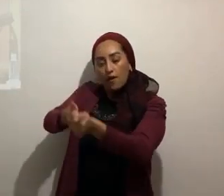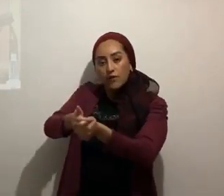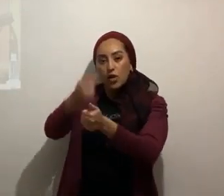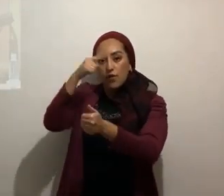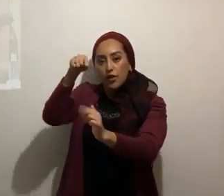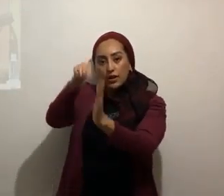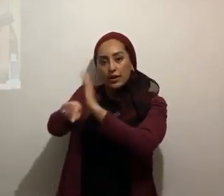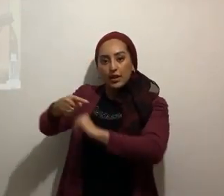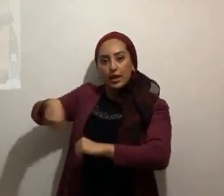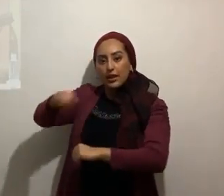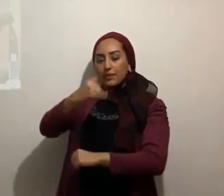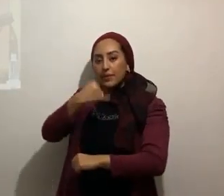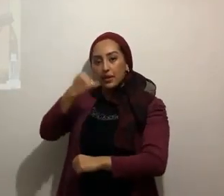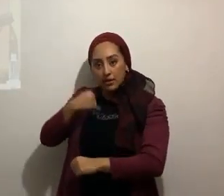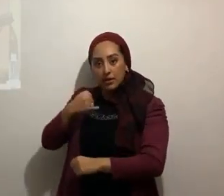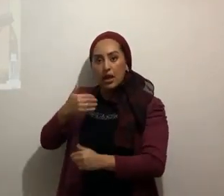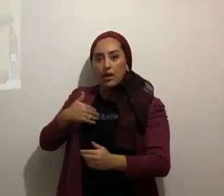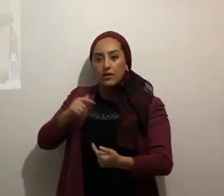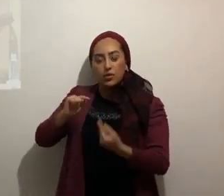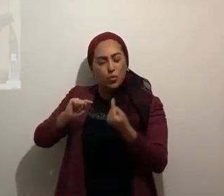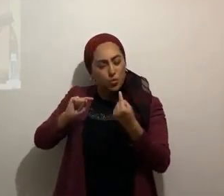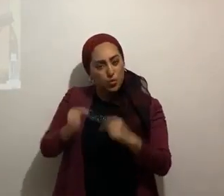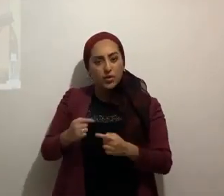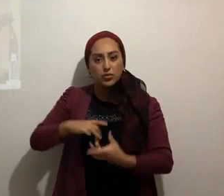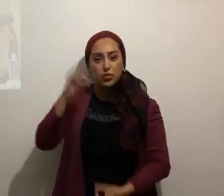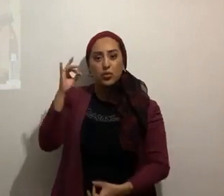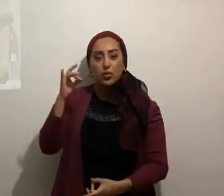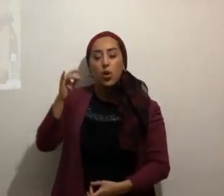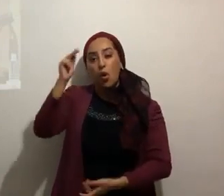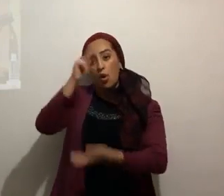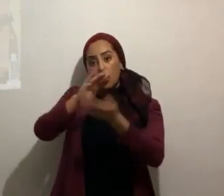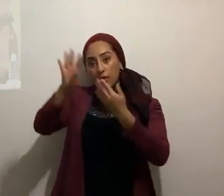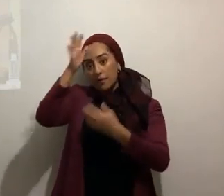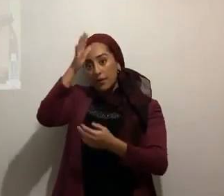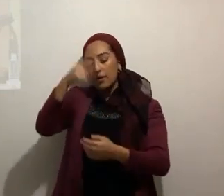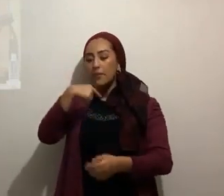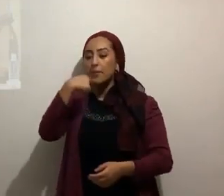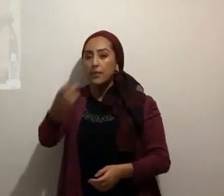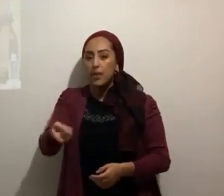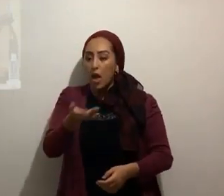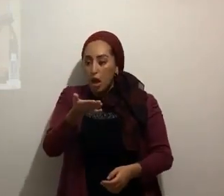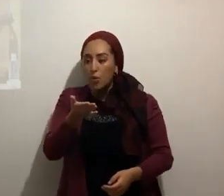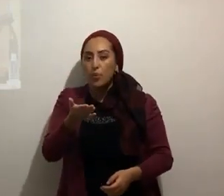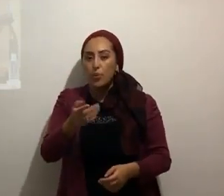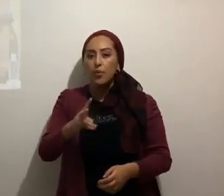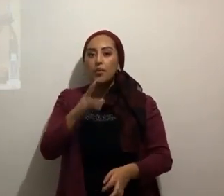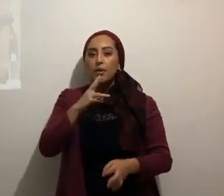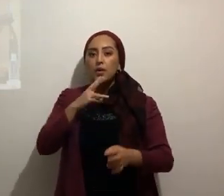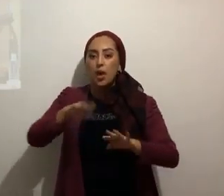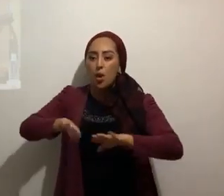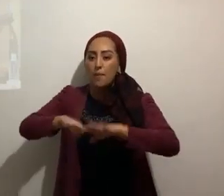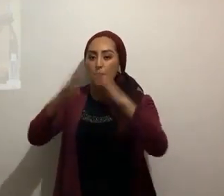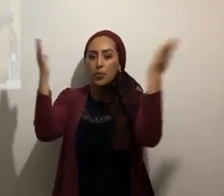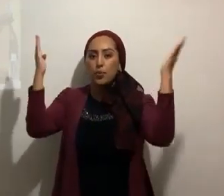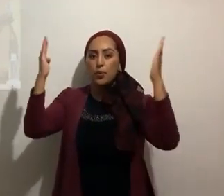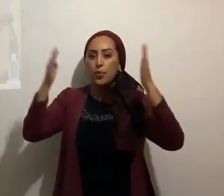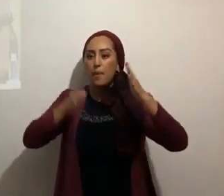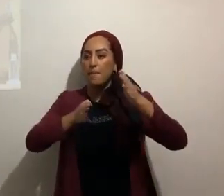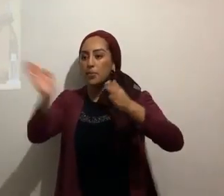para matarlos. Tenían un dolor del alma. Y entonces el Eterno sopló y dividió las aguas.